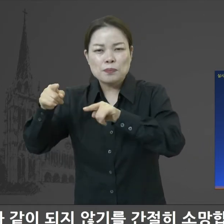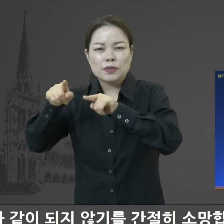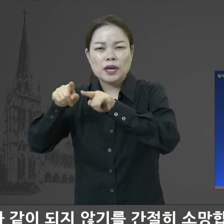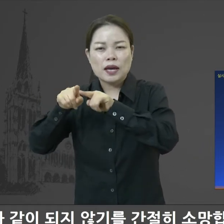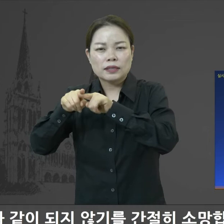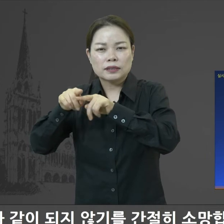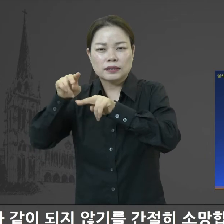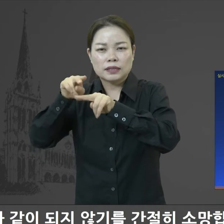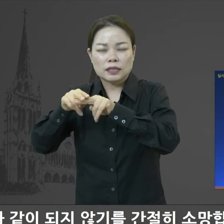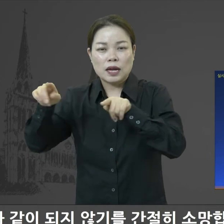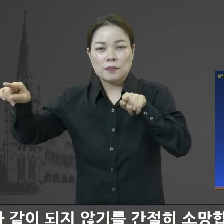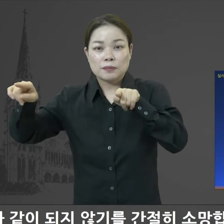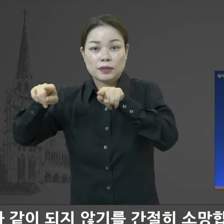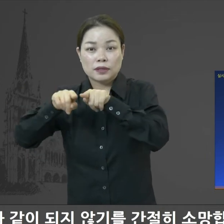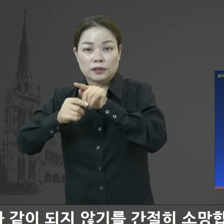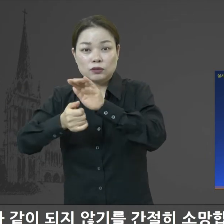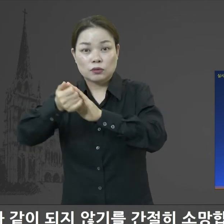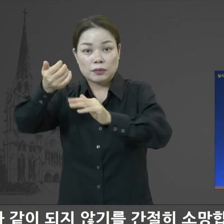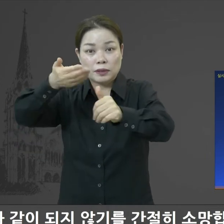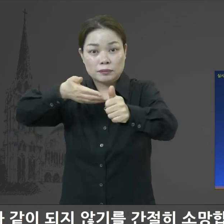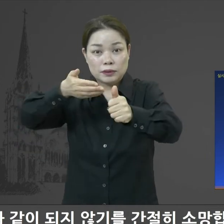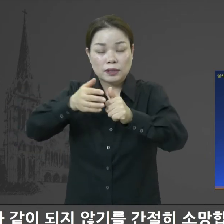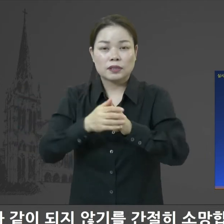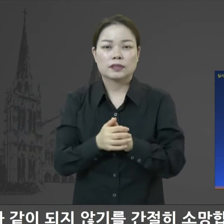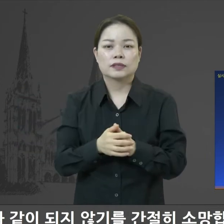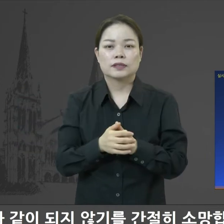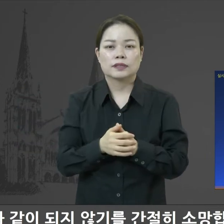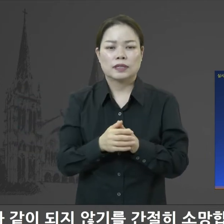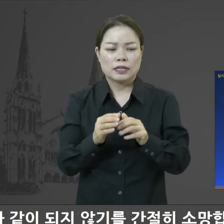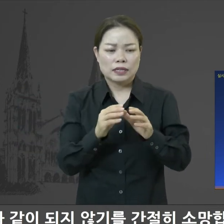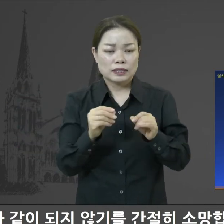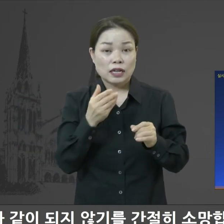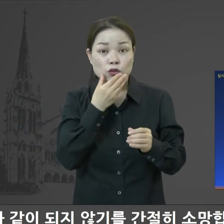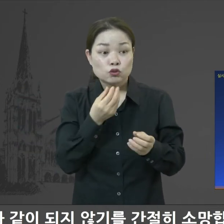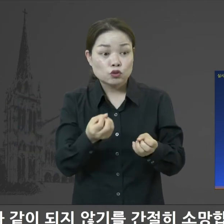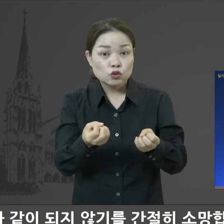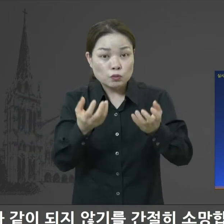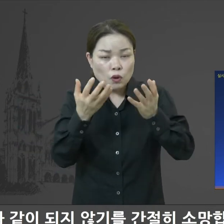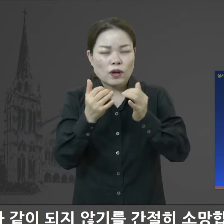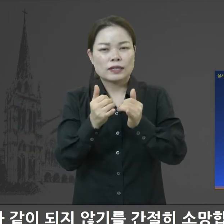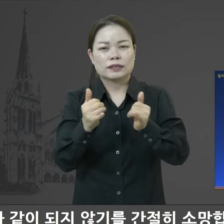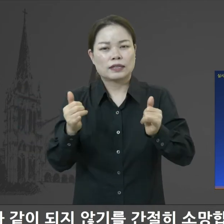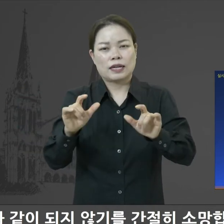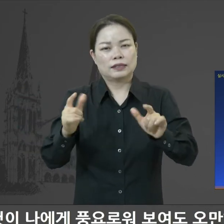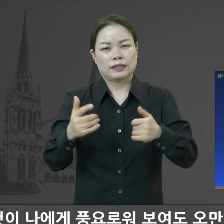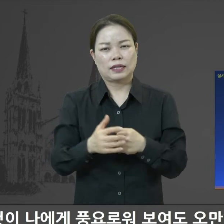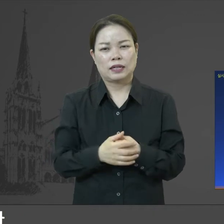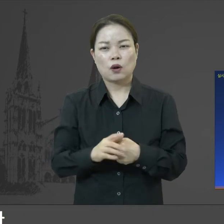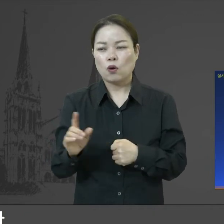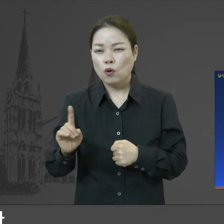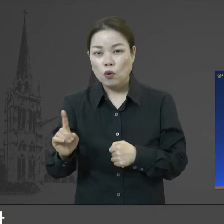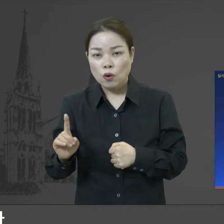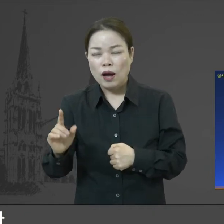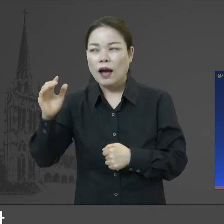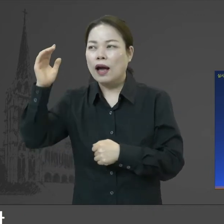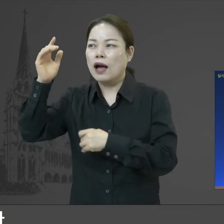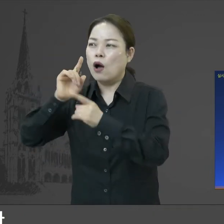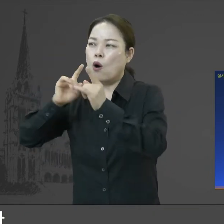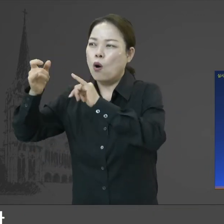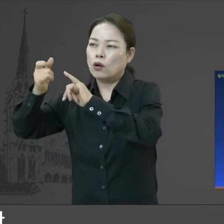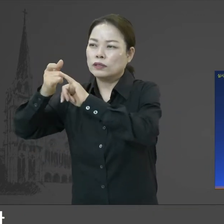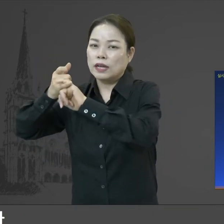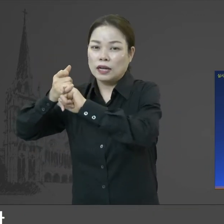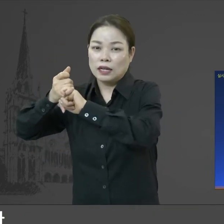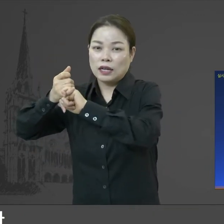우리가 앉을 수 있기를 간절히 소망합니다. 그래서 여러분, 땅의 축복을 먹고 사는 자가 아니라 어떤 복? 언약의